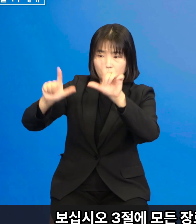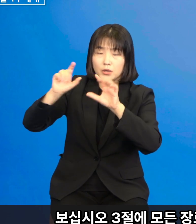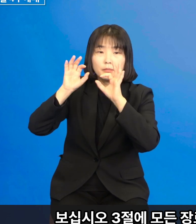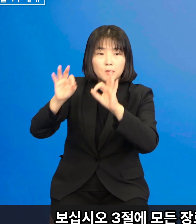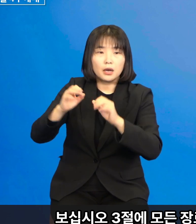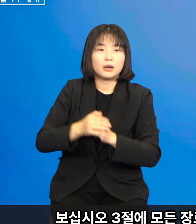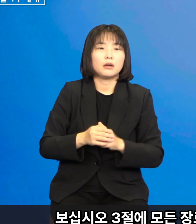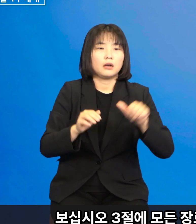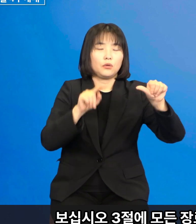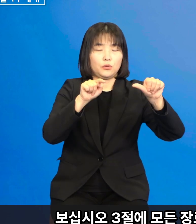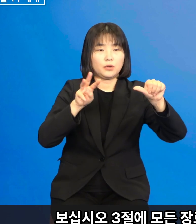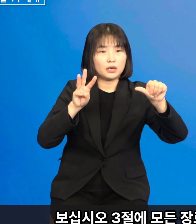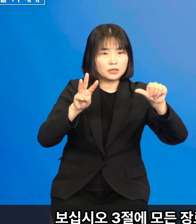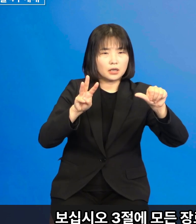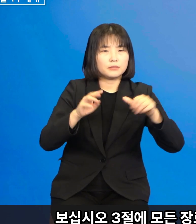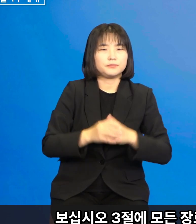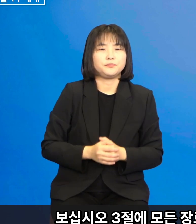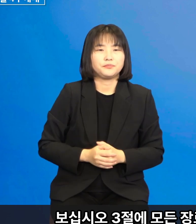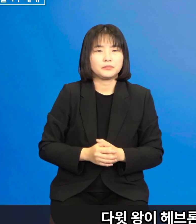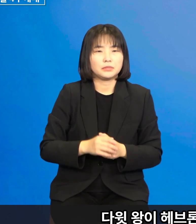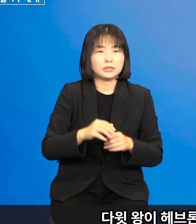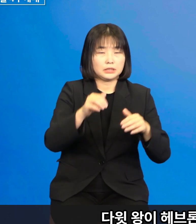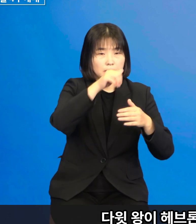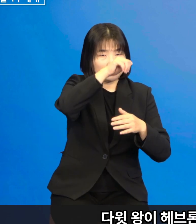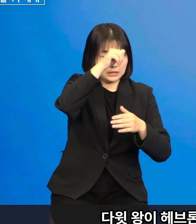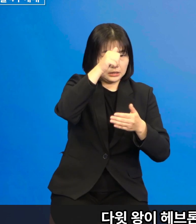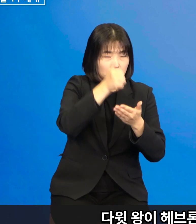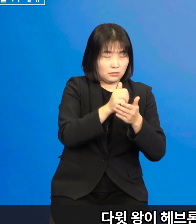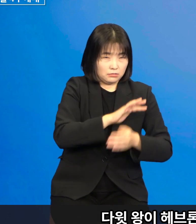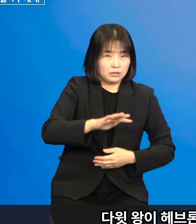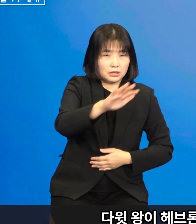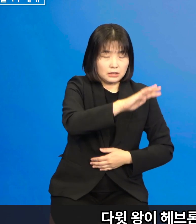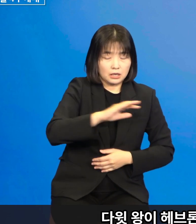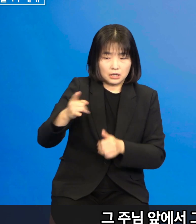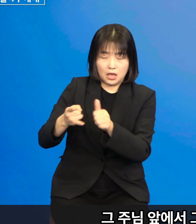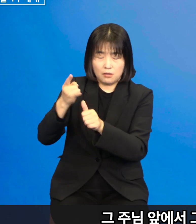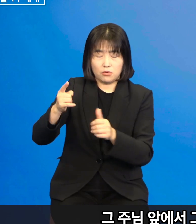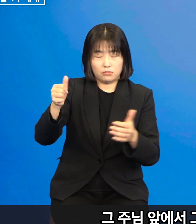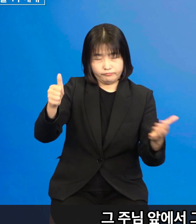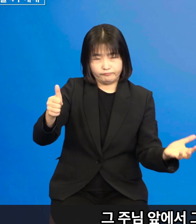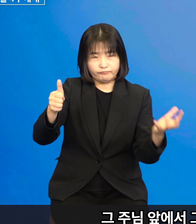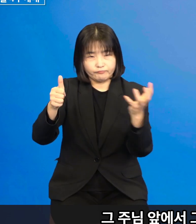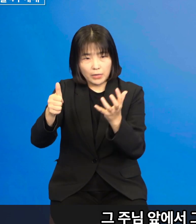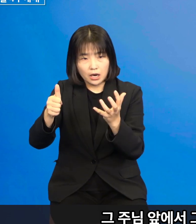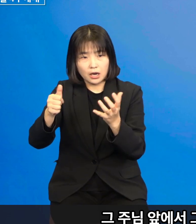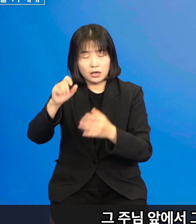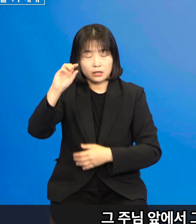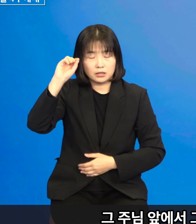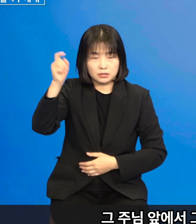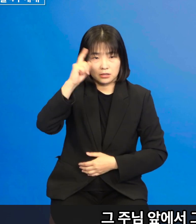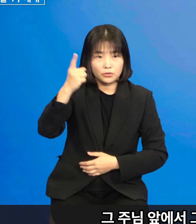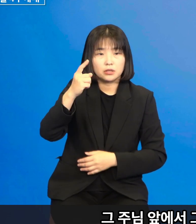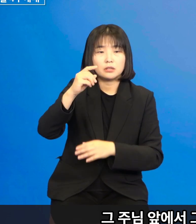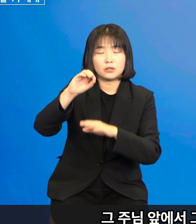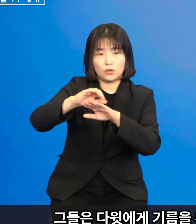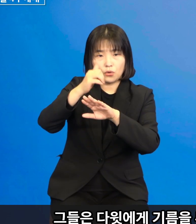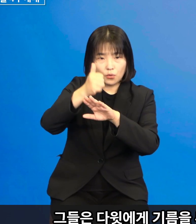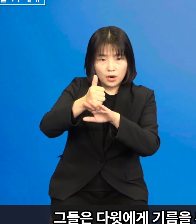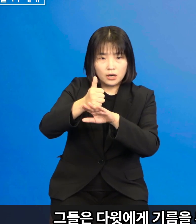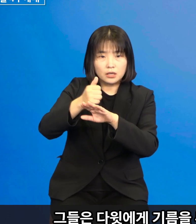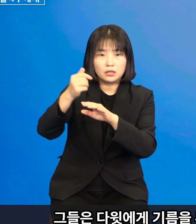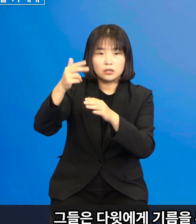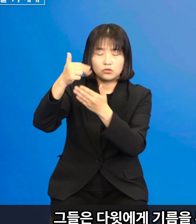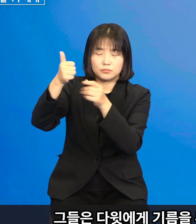3절에 모든 장로가 헤브론으로 왕을 찾아가니 다윗 왕이 헤브론에서 주님 앞에 나아가 그 주님 앞에서 그들과 언약을 세웁니다.